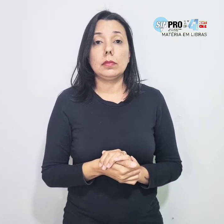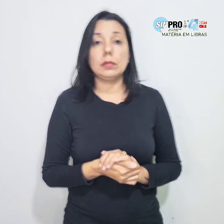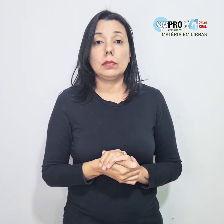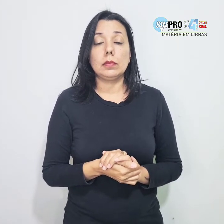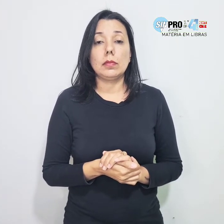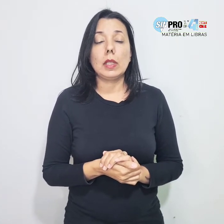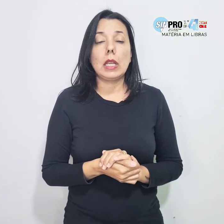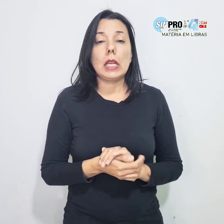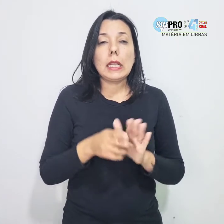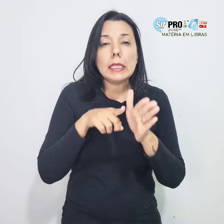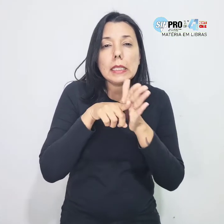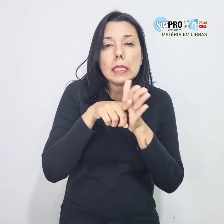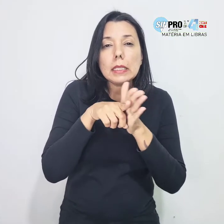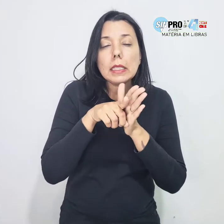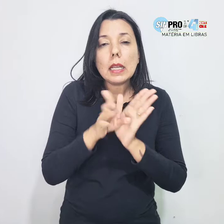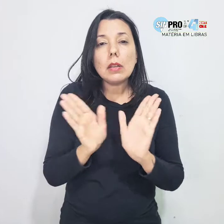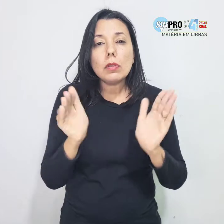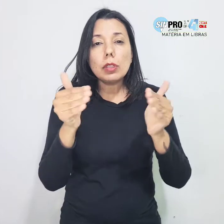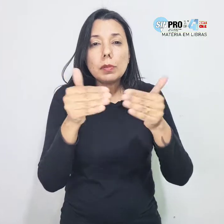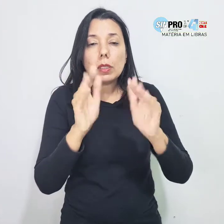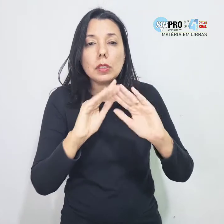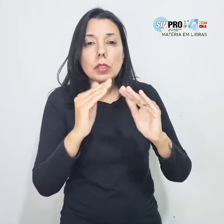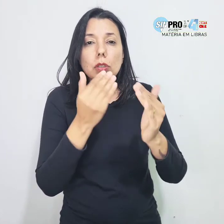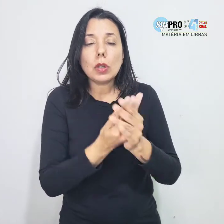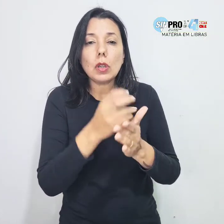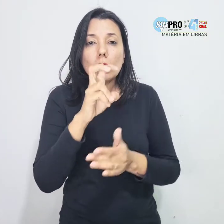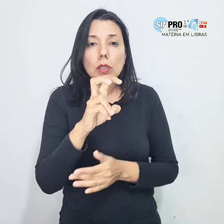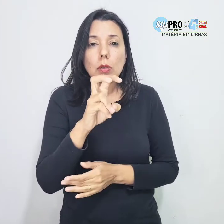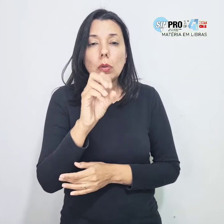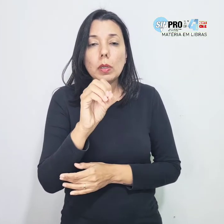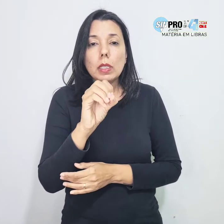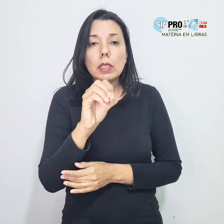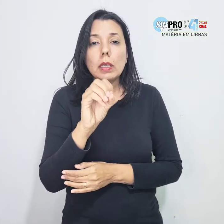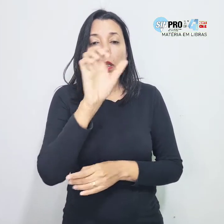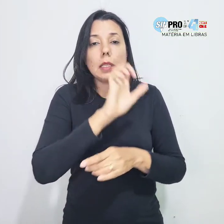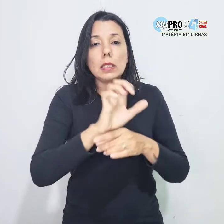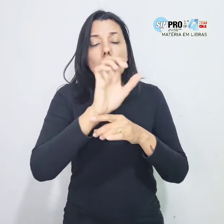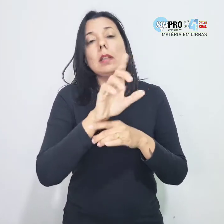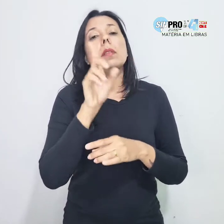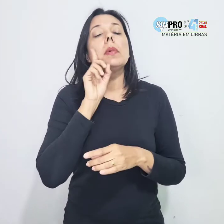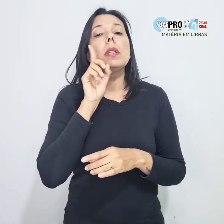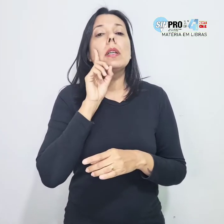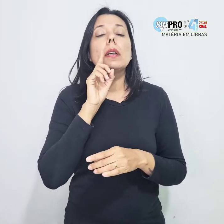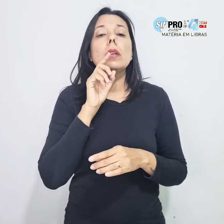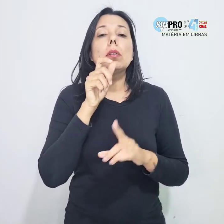Eles analisaram o fechamento de escolas em 50 estados americanos entre março e maio.